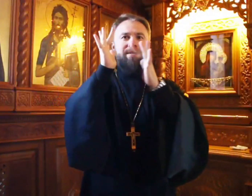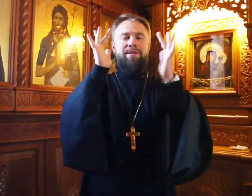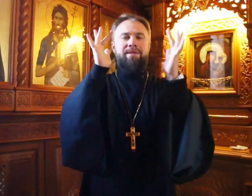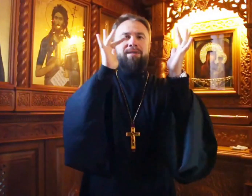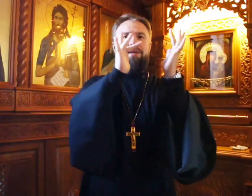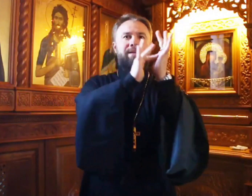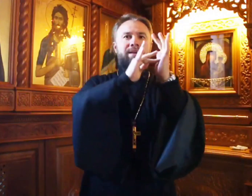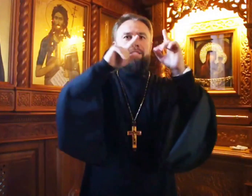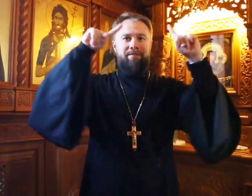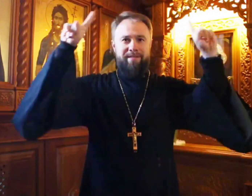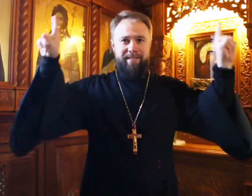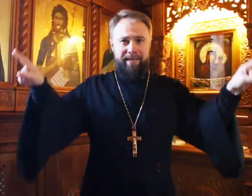Христос воскресе!